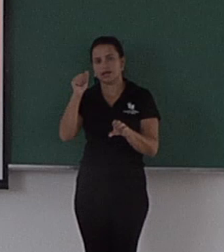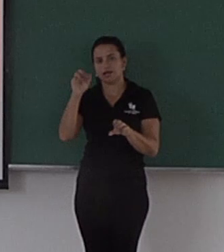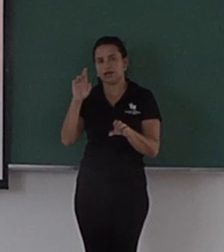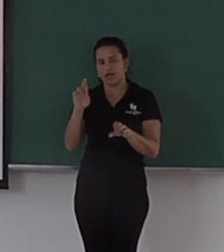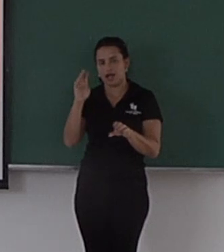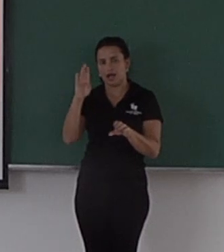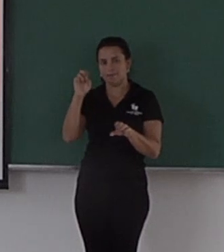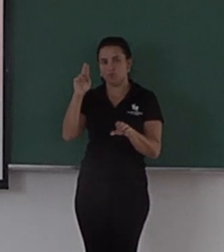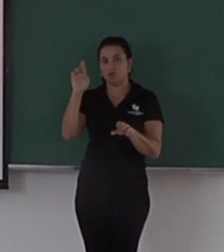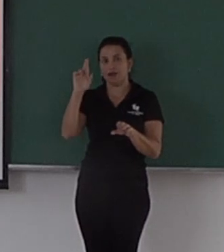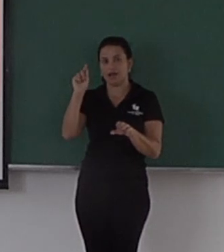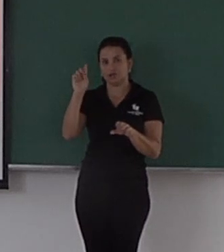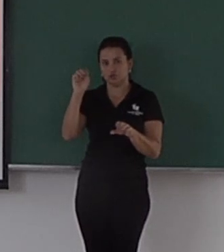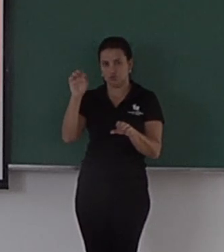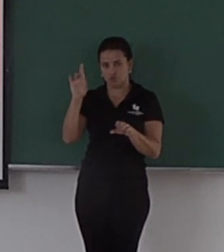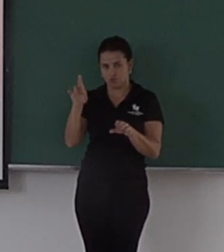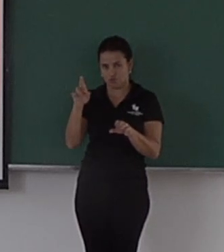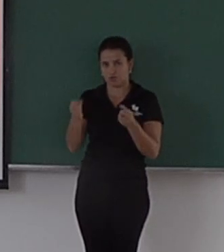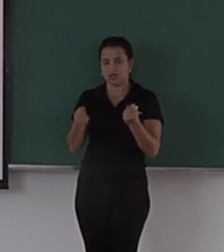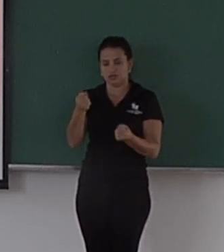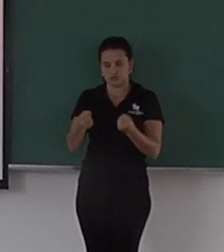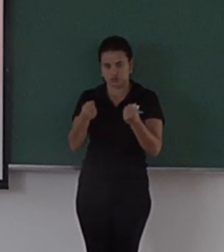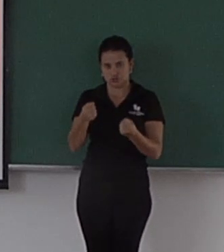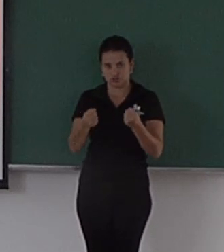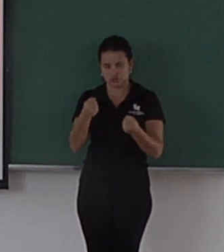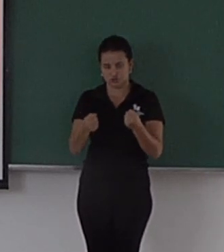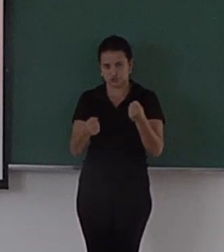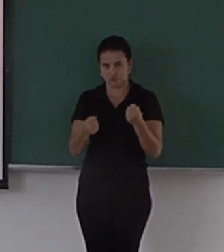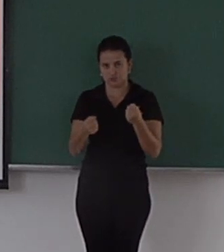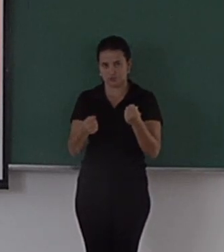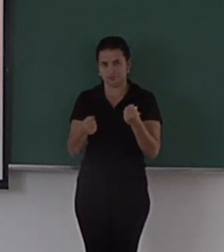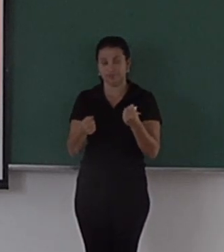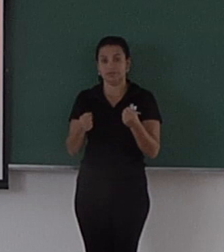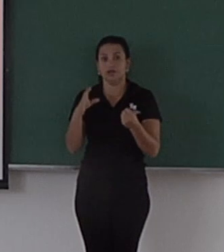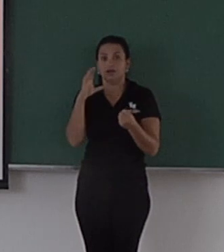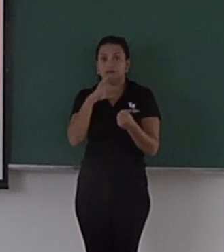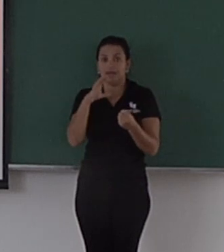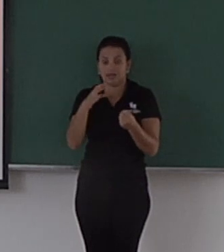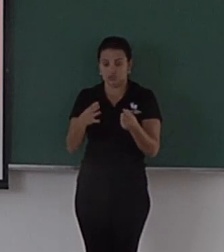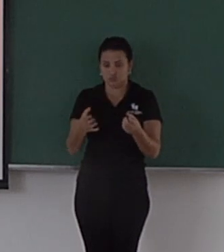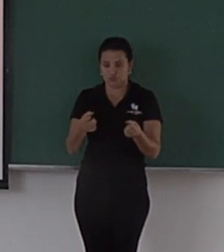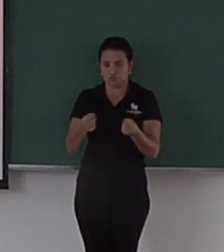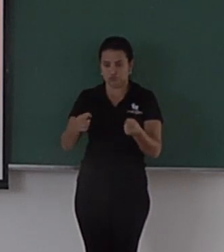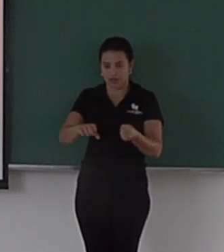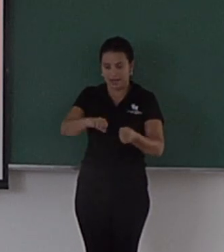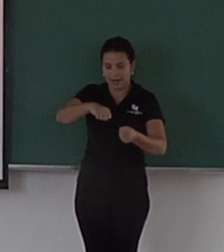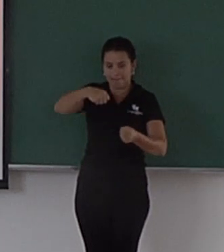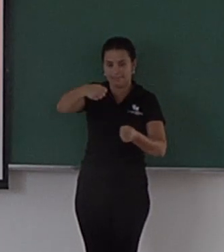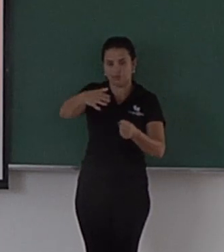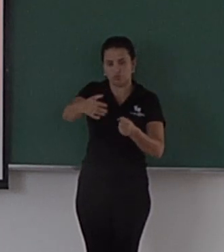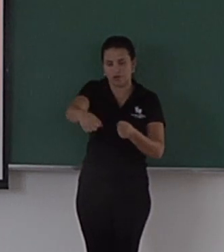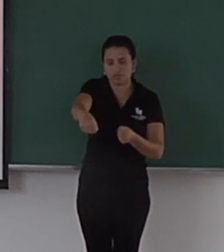estava dirigindo um desses veículos, num desses treinamentos, dessas manobras, e o veículo ficou superaquecido e tal, ele abriu a